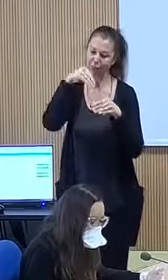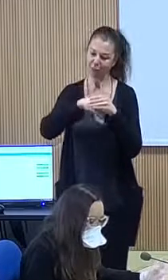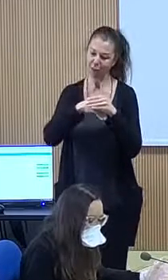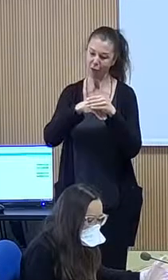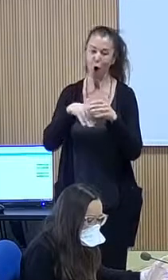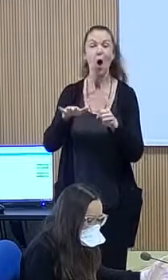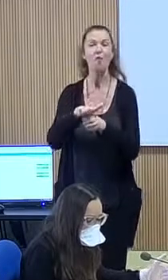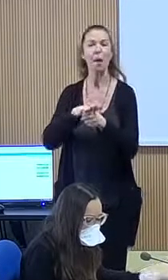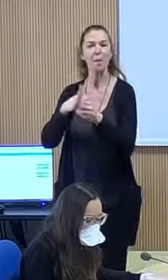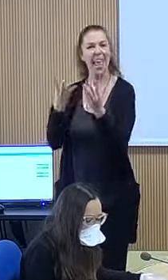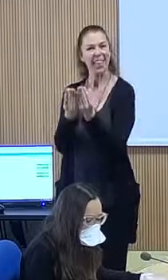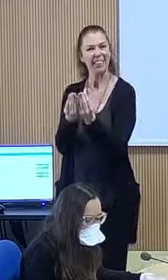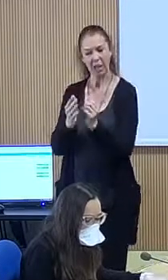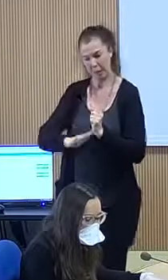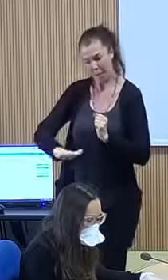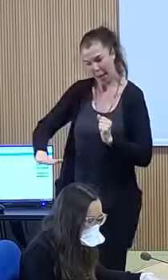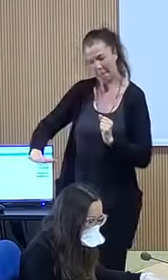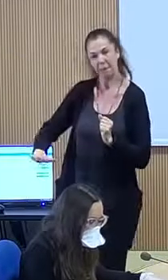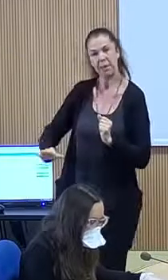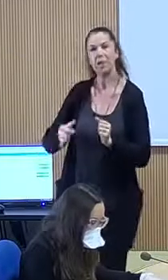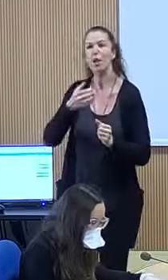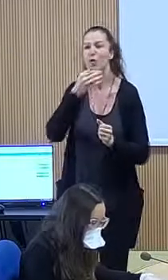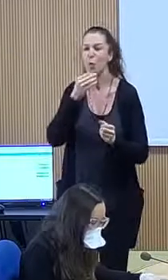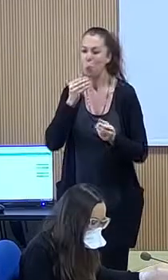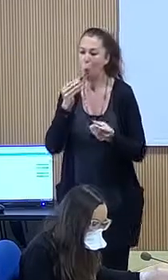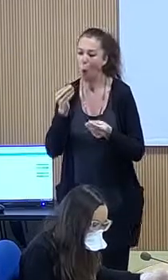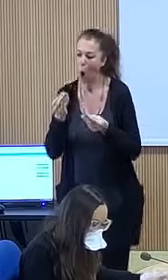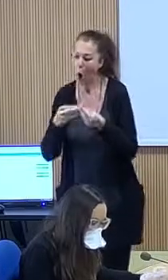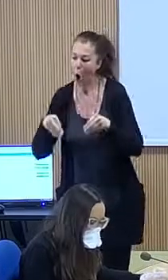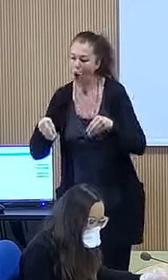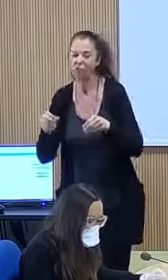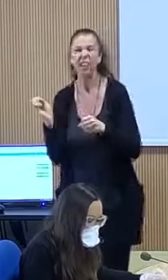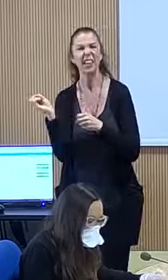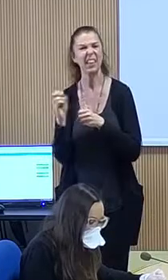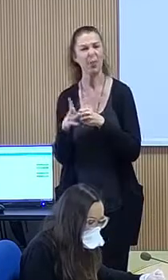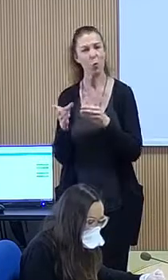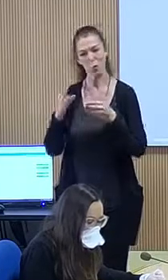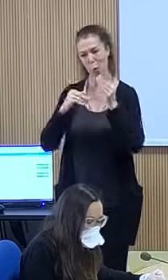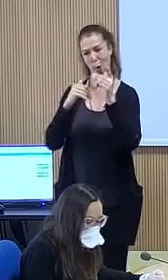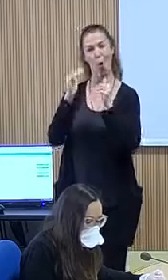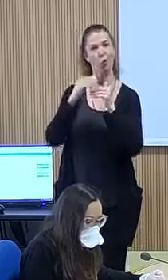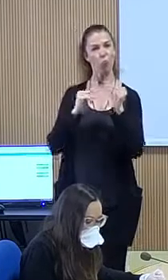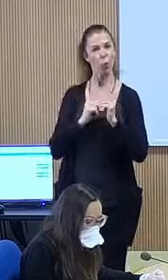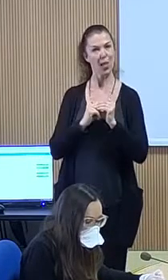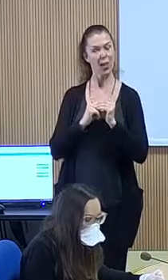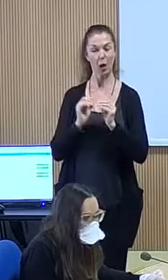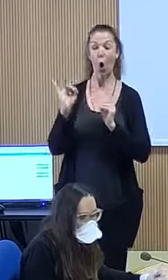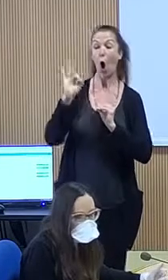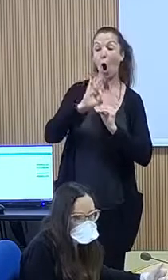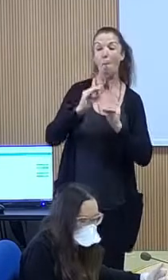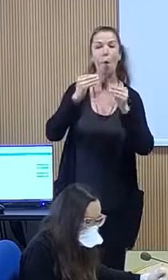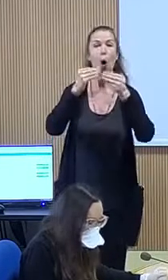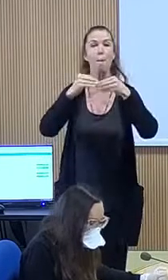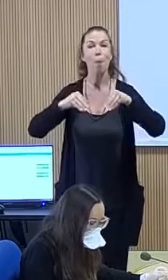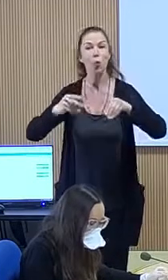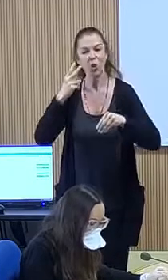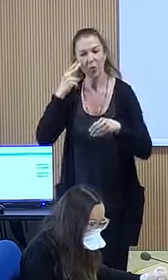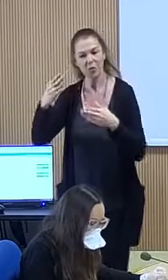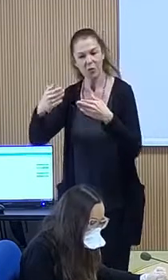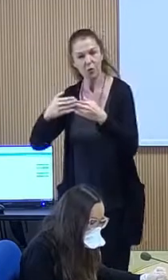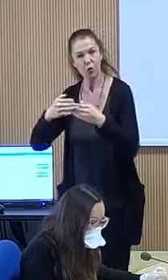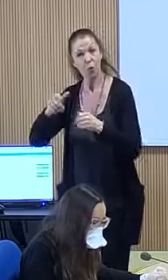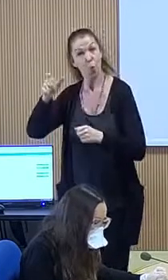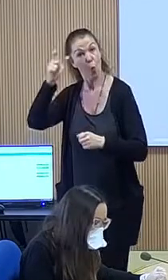con il riuso di oggetti diciamo rifiuti i musei visti da vicino che sono del settore cultura le ricette